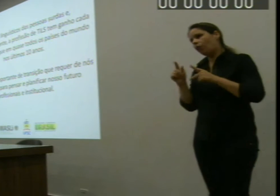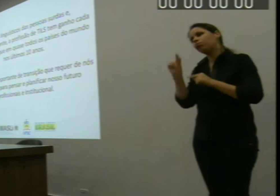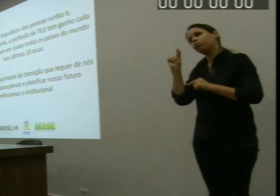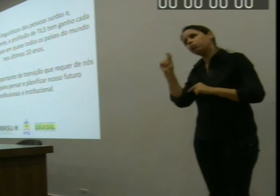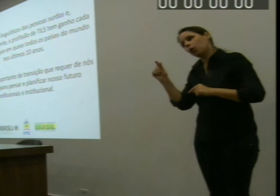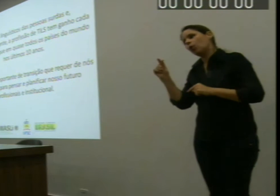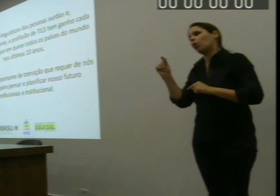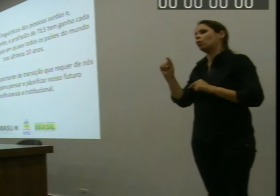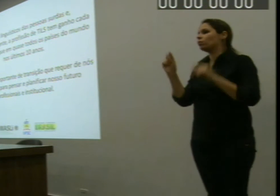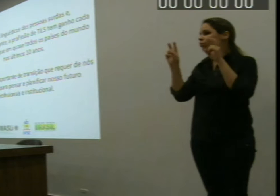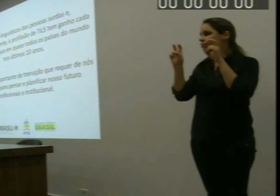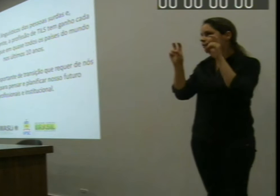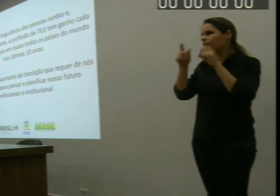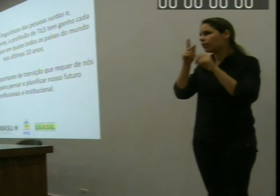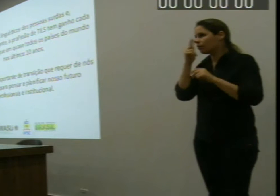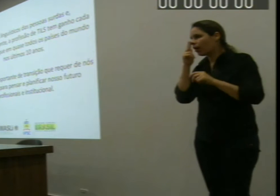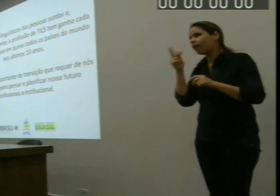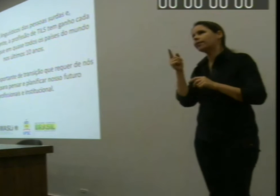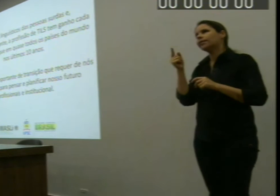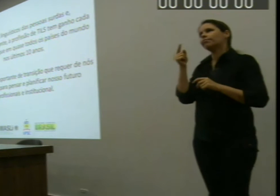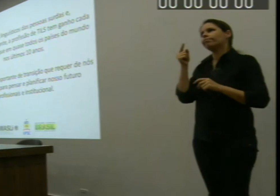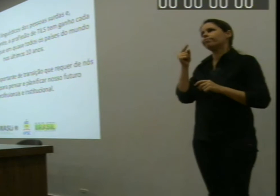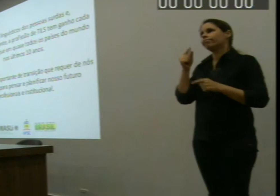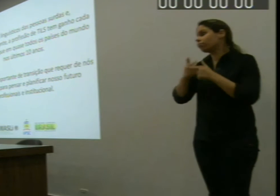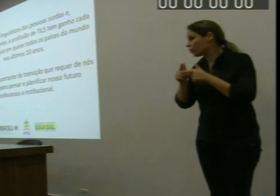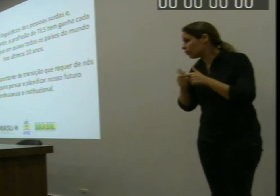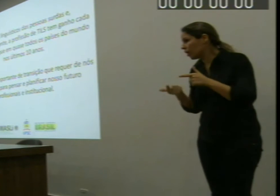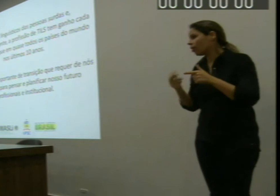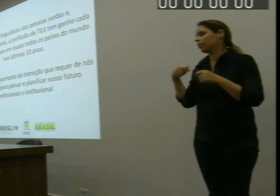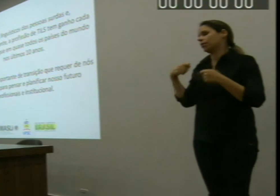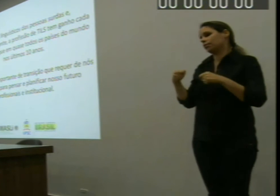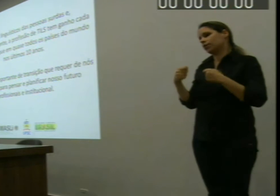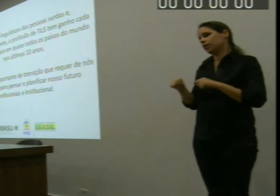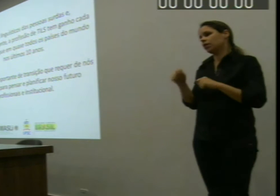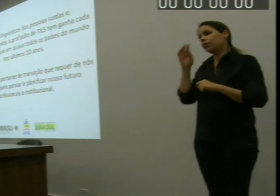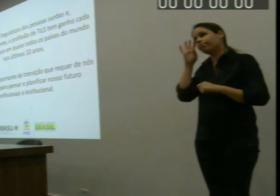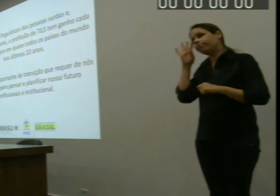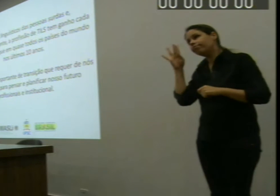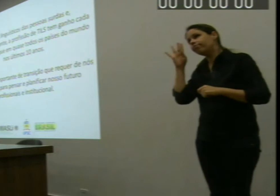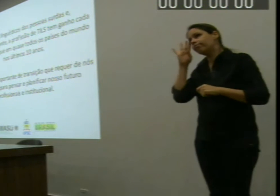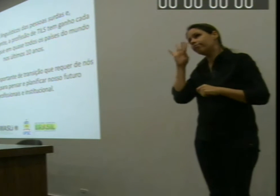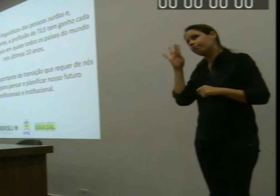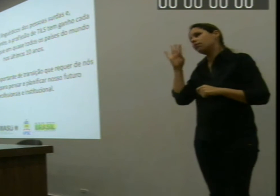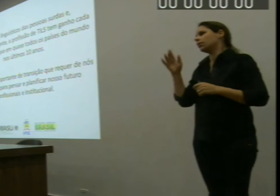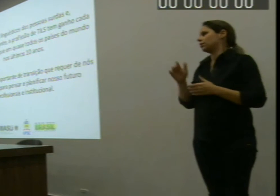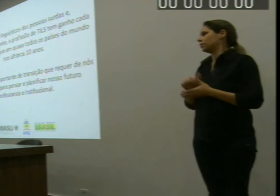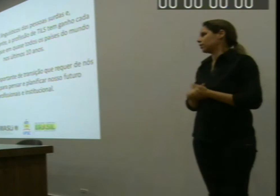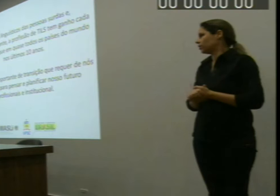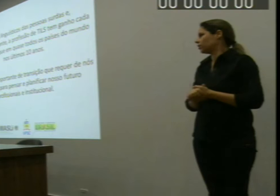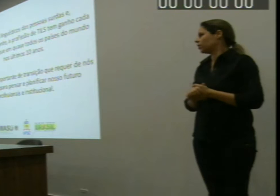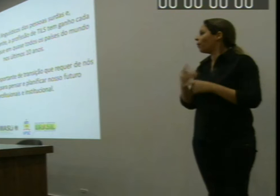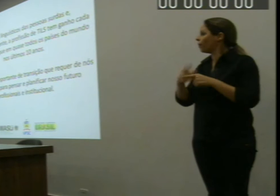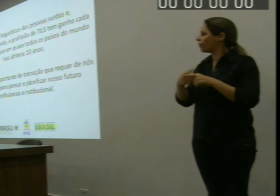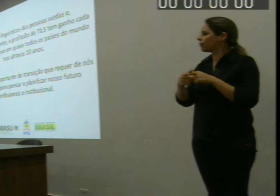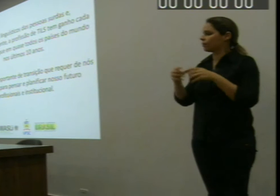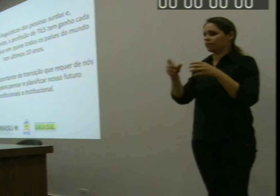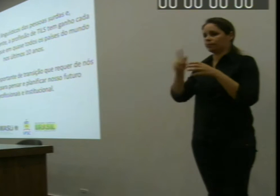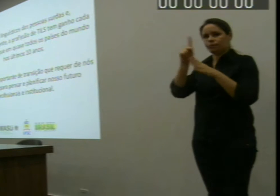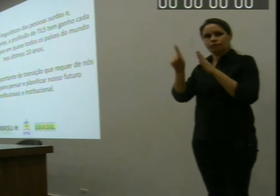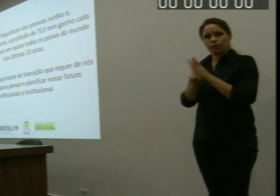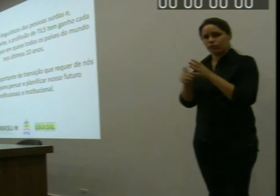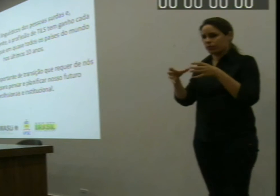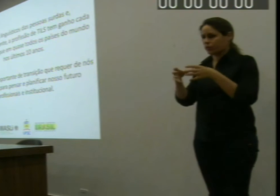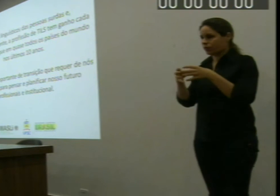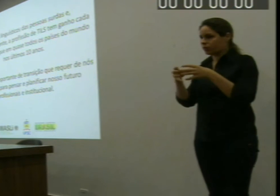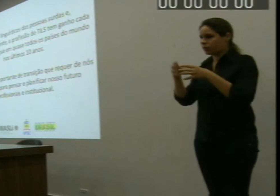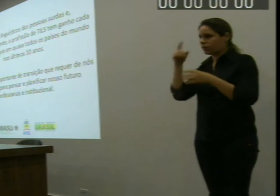que carecem de uma reflexão não só dos da da dos intérpretes de língua de sinais mas da comunidade surda de como a gente